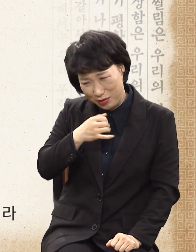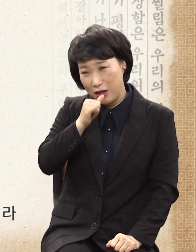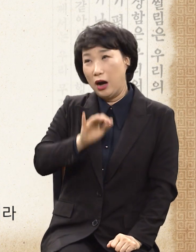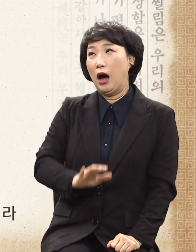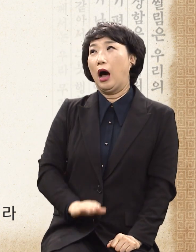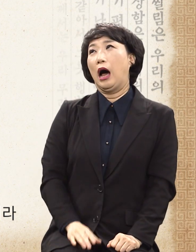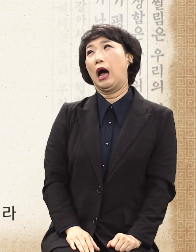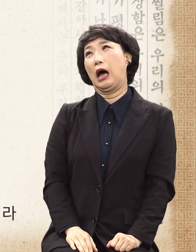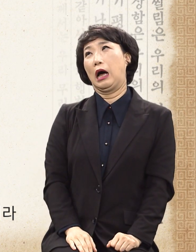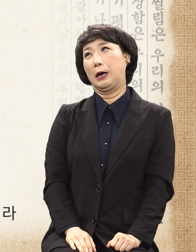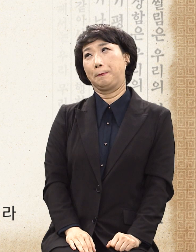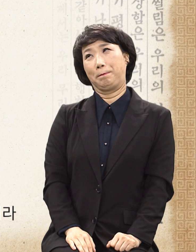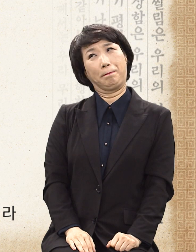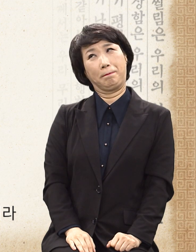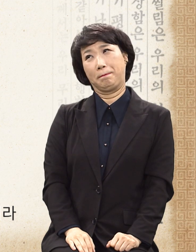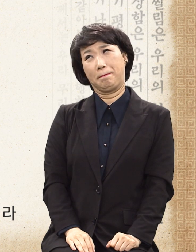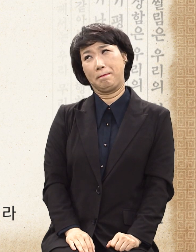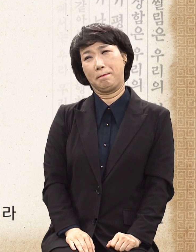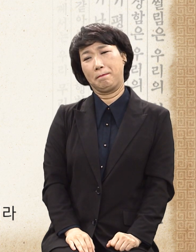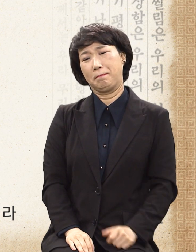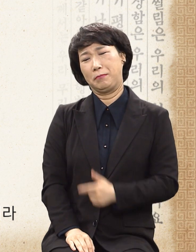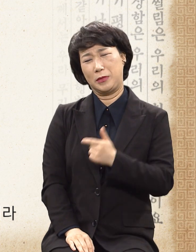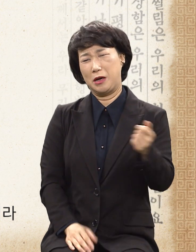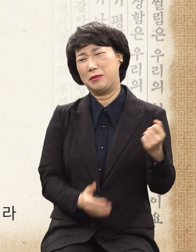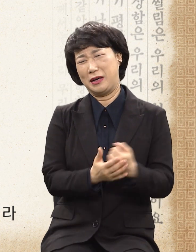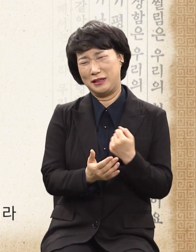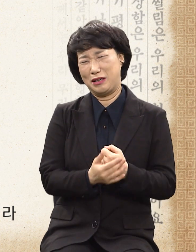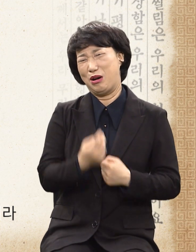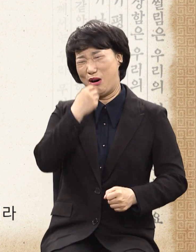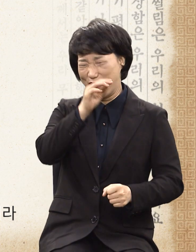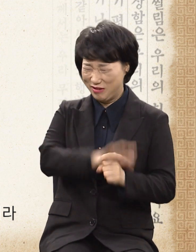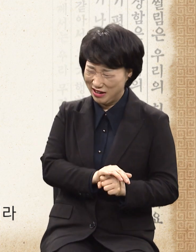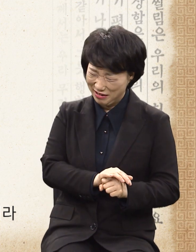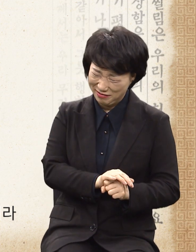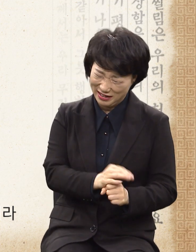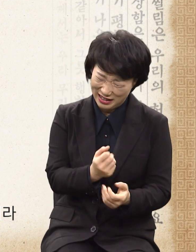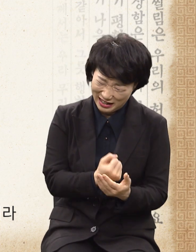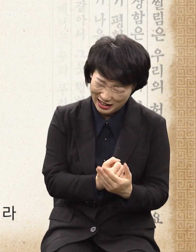이렇게 참 안타깝고 참 억울합니다.